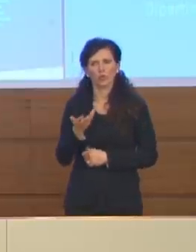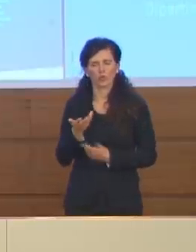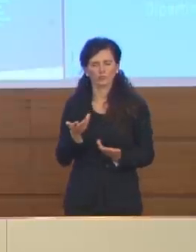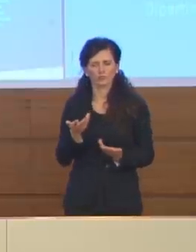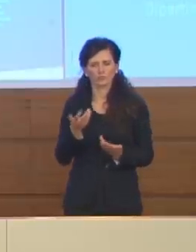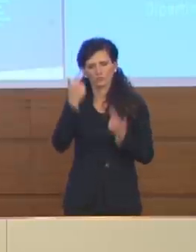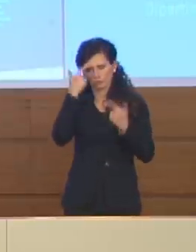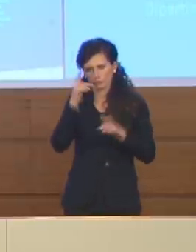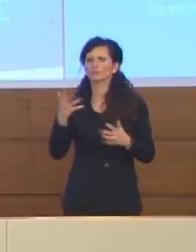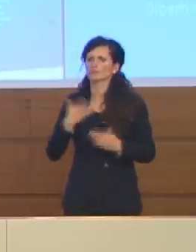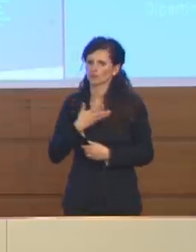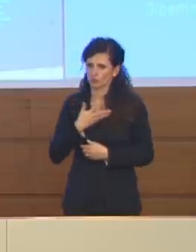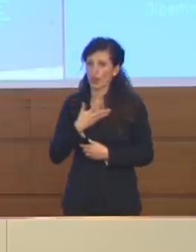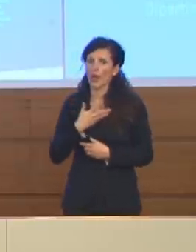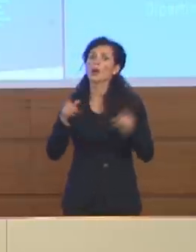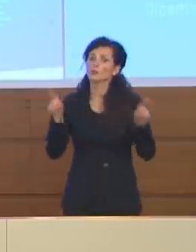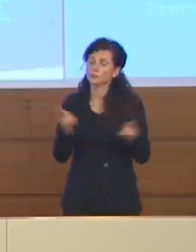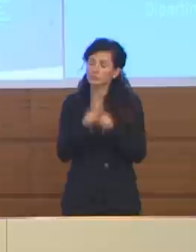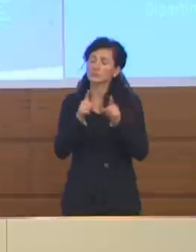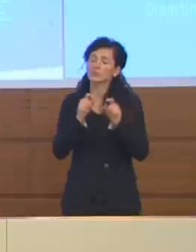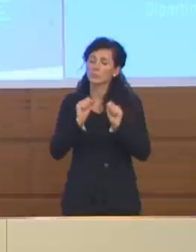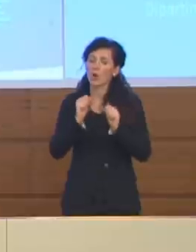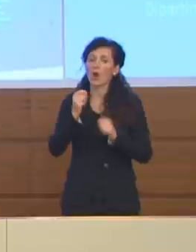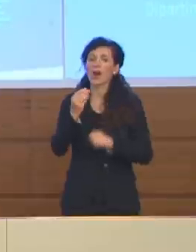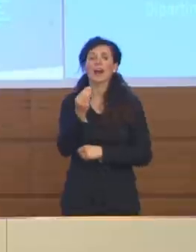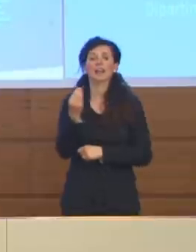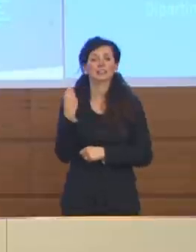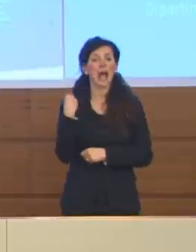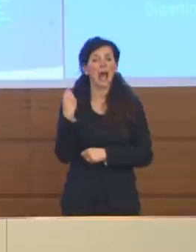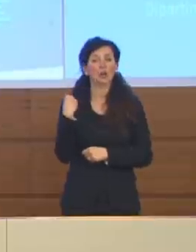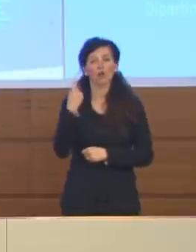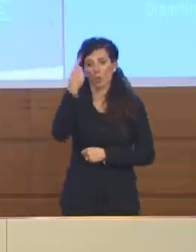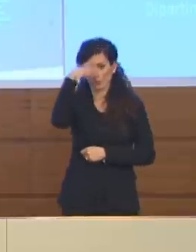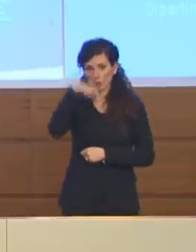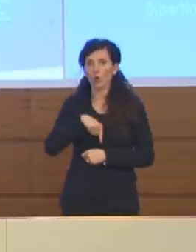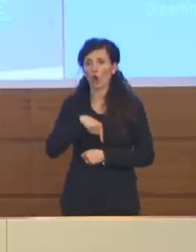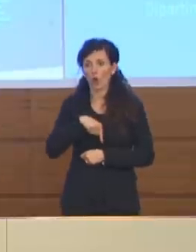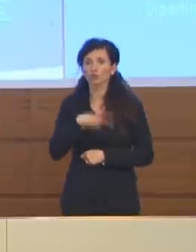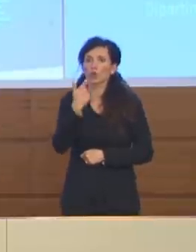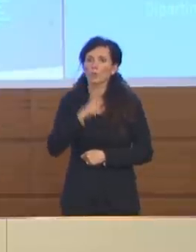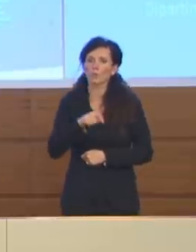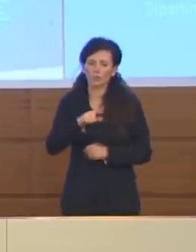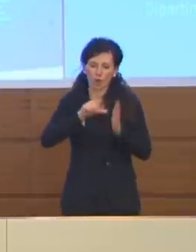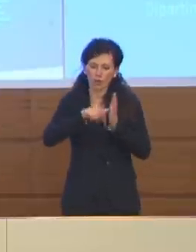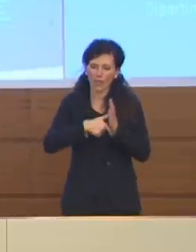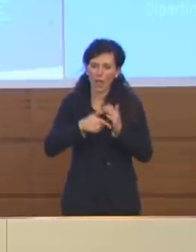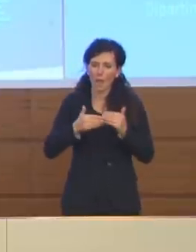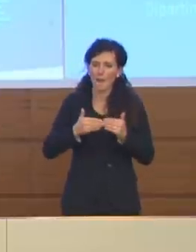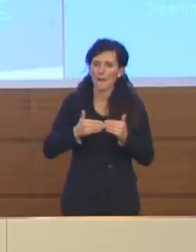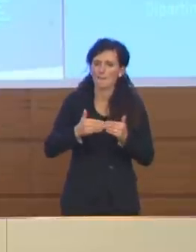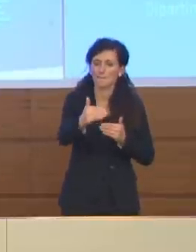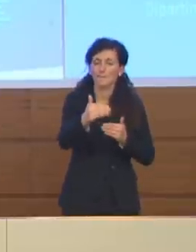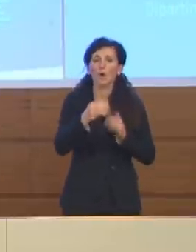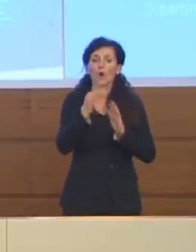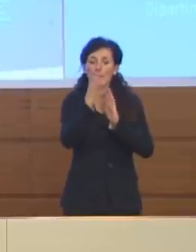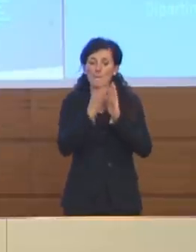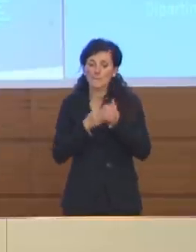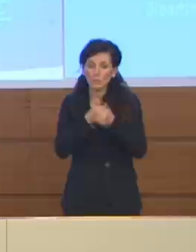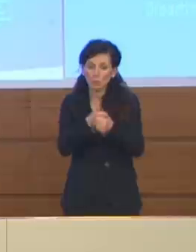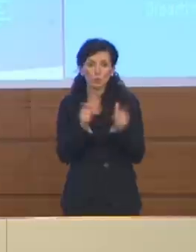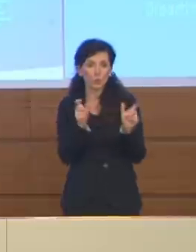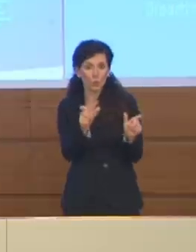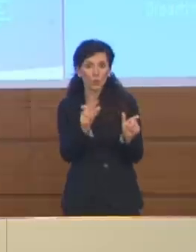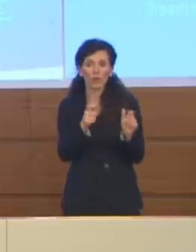impatto psicologico sul prolungamento delle misure sia ben chiaro a